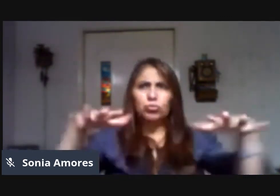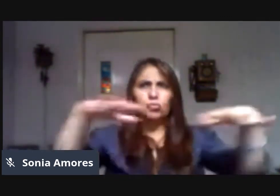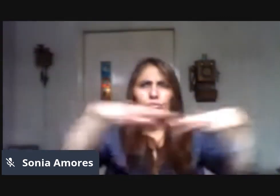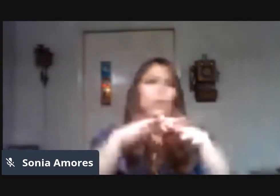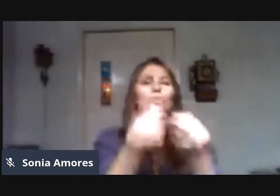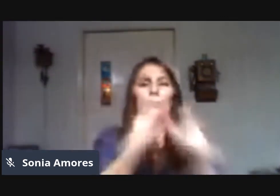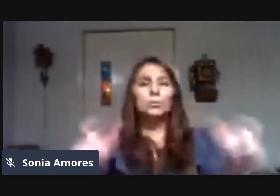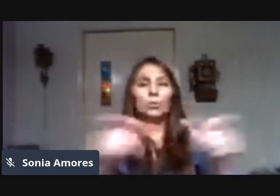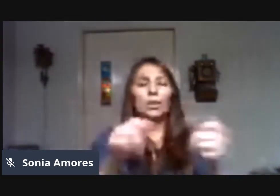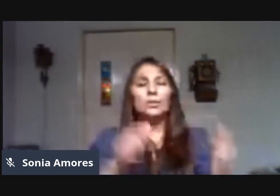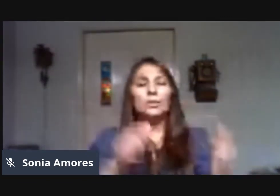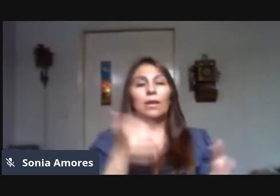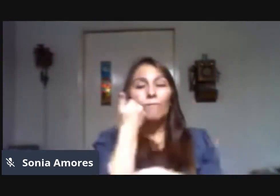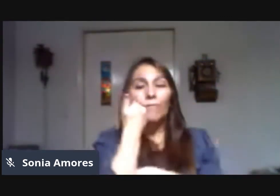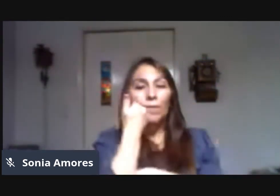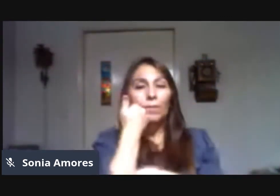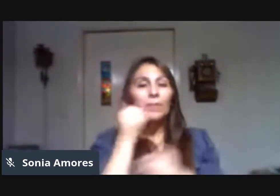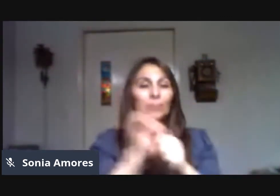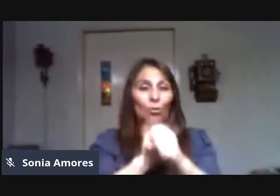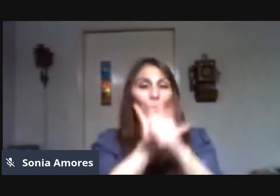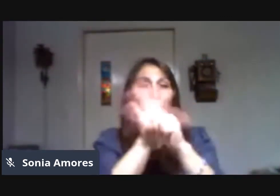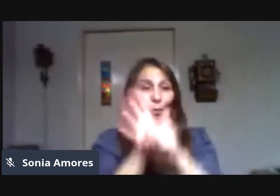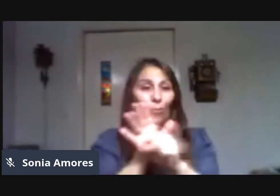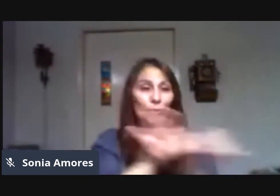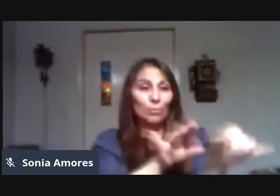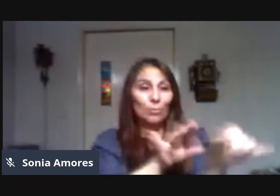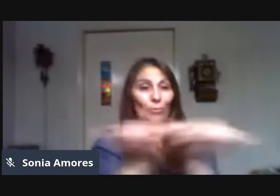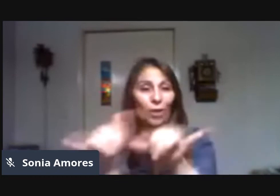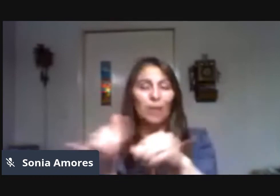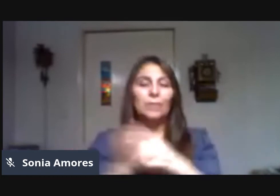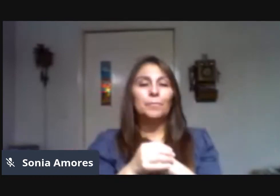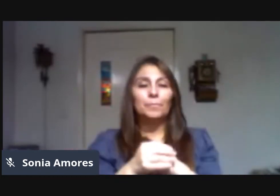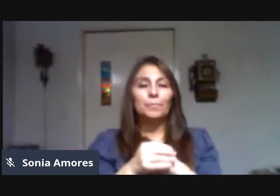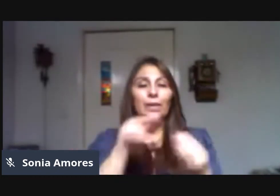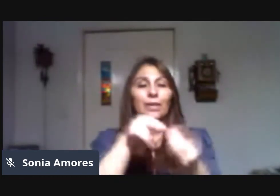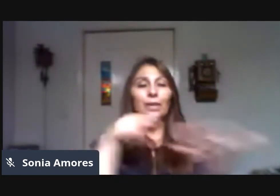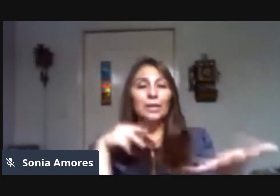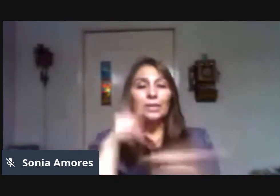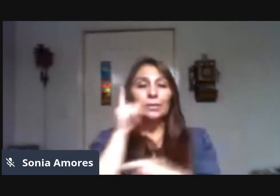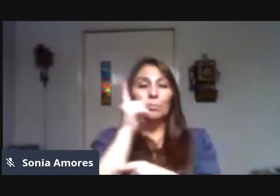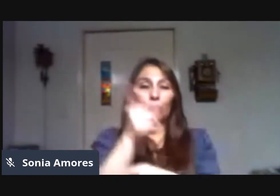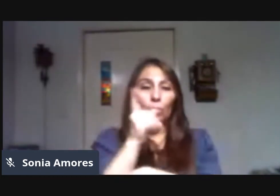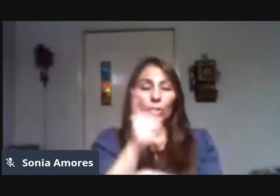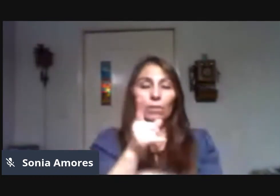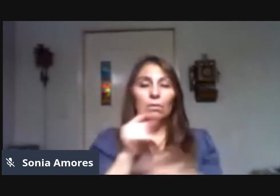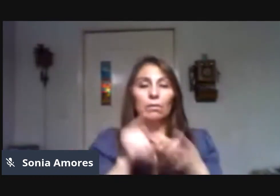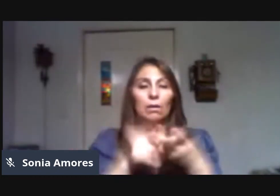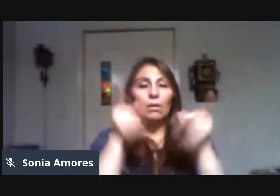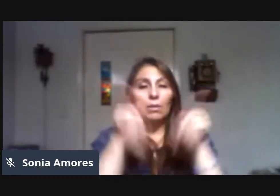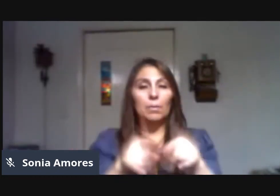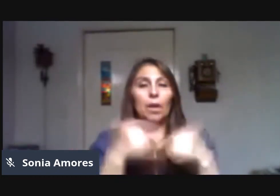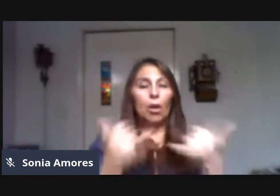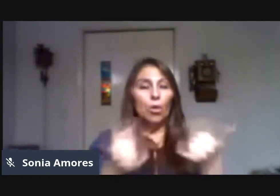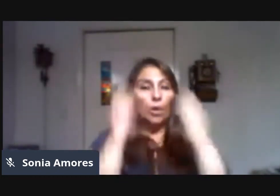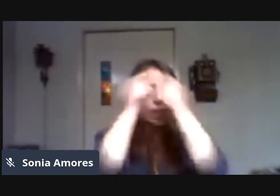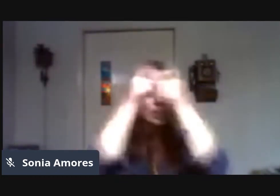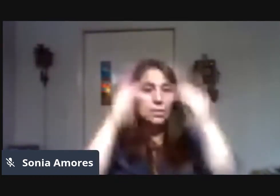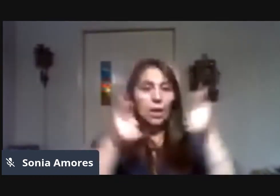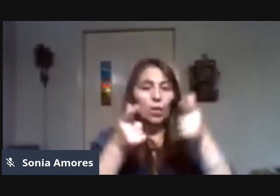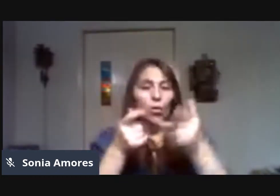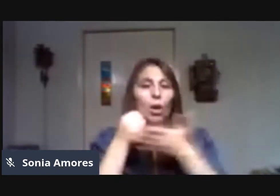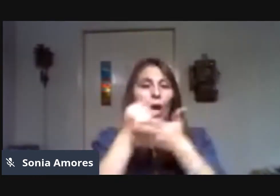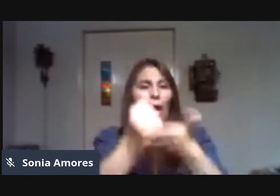la crisis de las instituciones políticas, y nuevamente ahora se retoma una idea de Estado asistencial que había